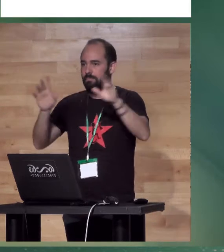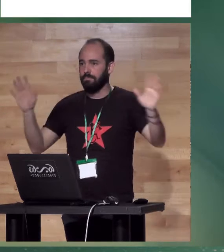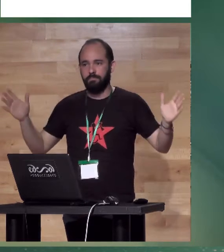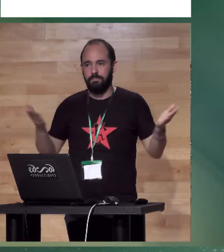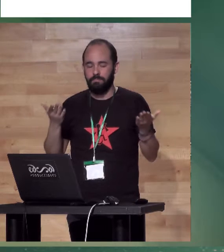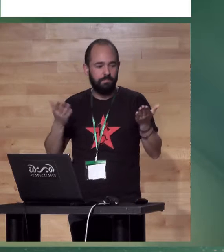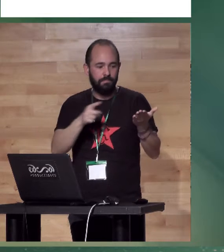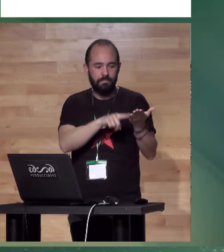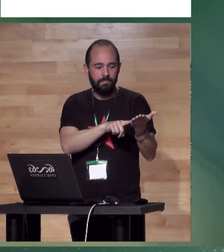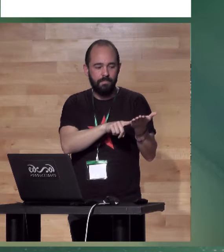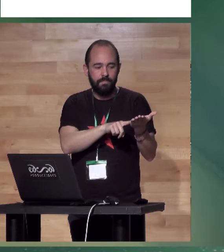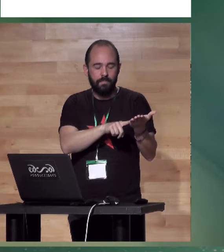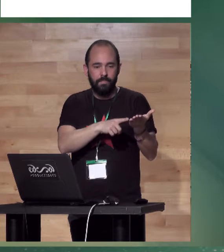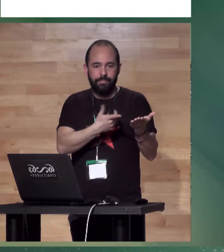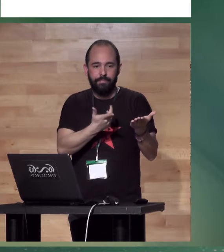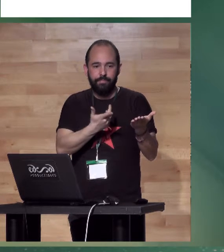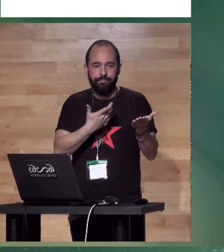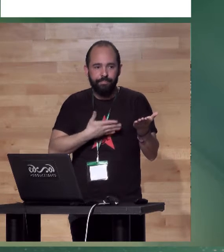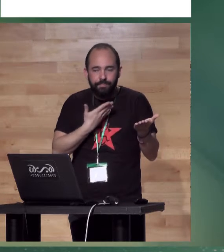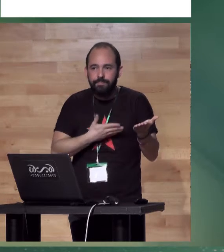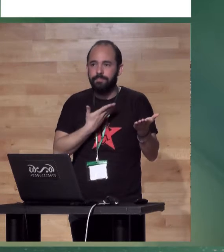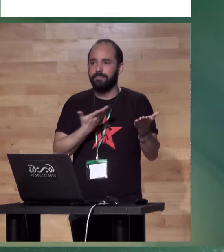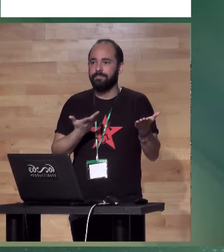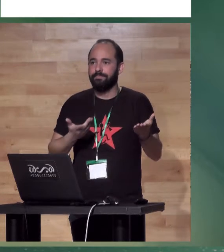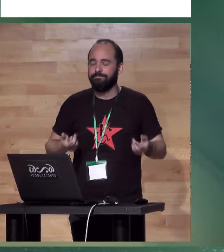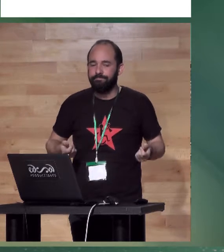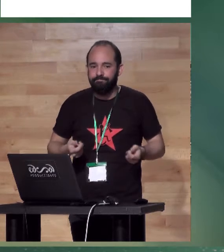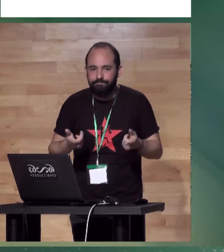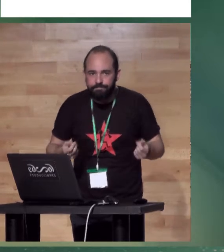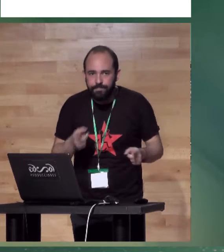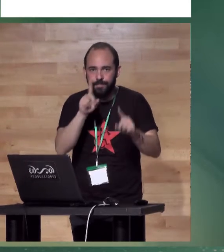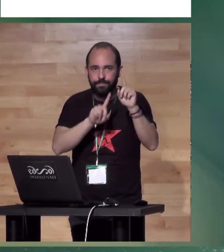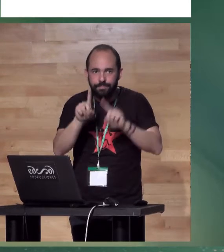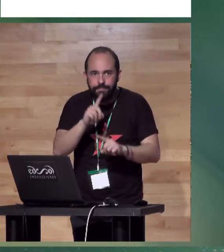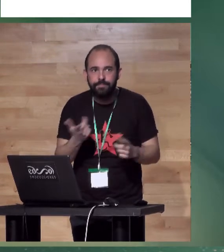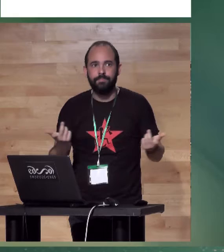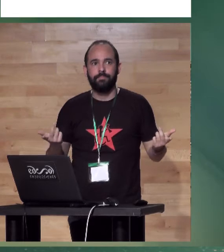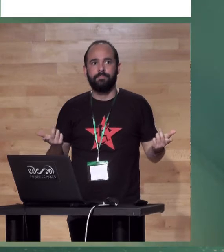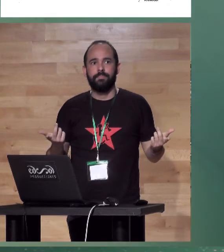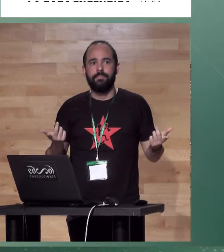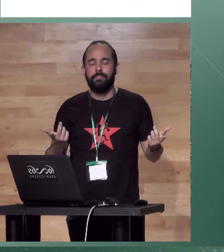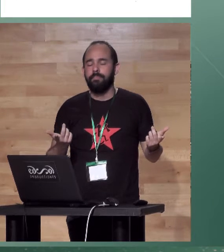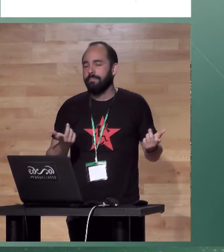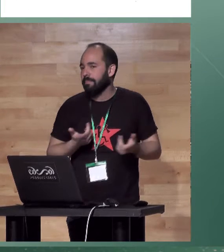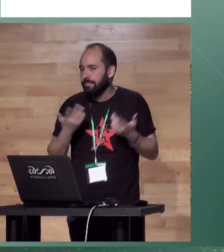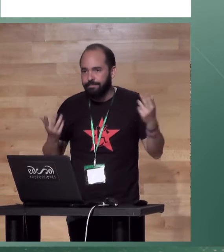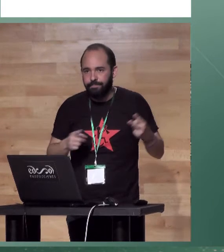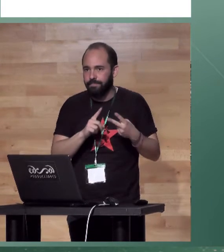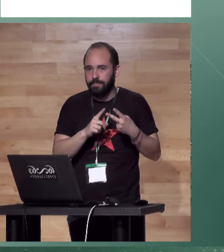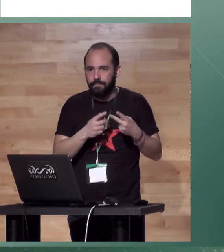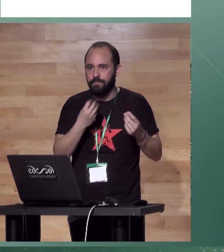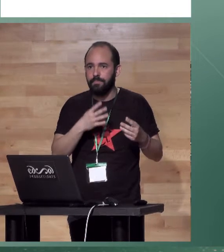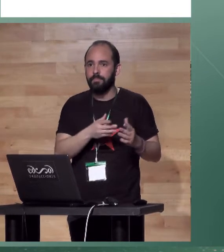¿Veis que son dos completamente diferentes? El primero es un chico que en cierta manera genera lástima, más silla de ruedas, tiene una serie de